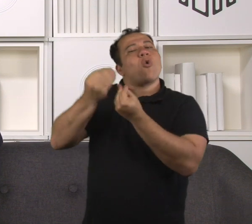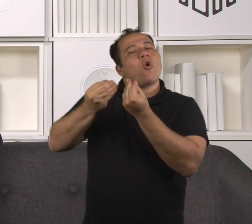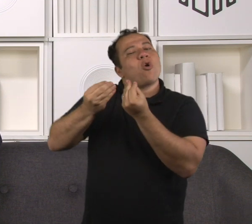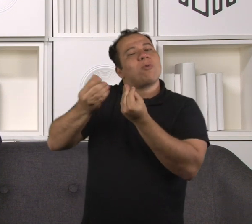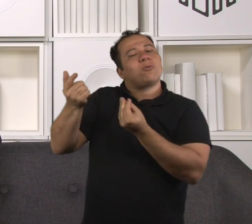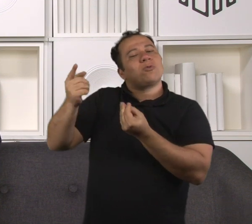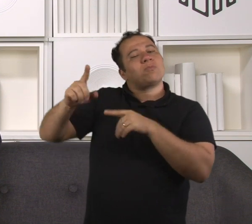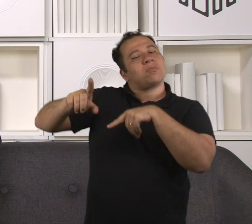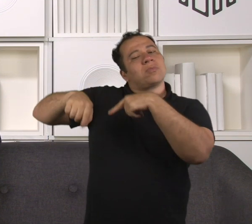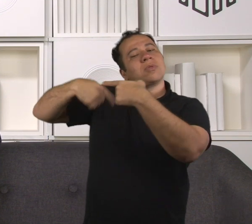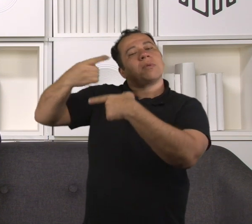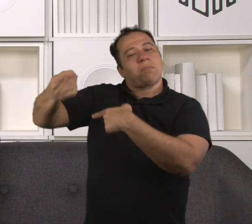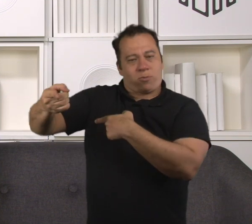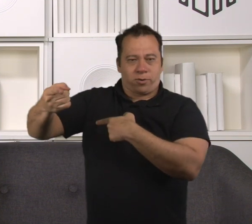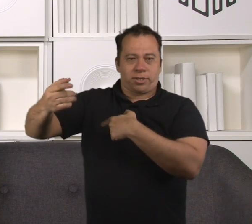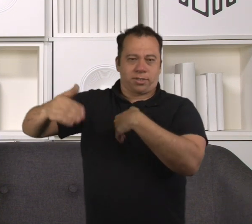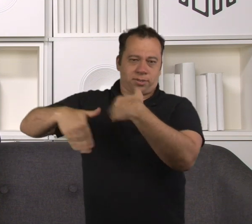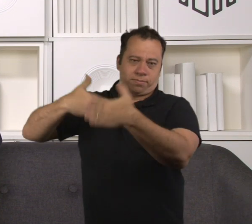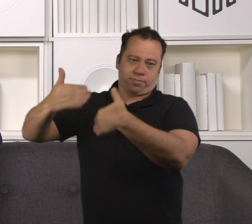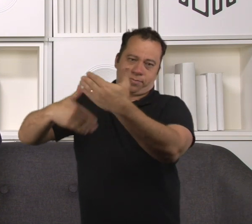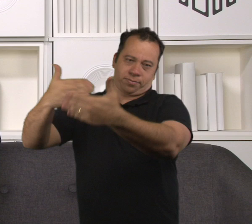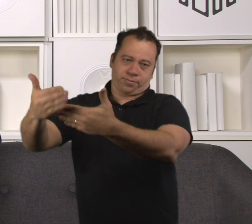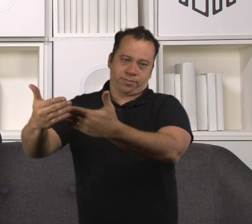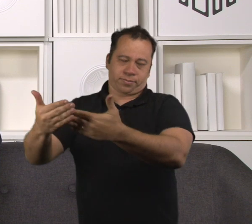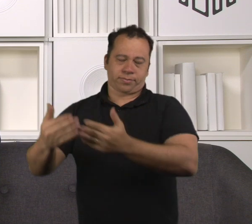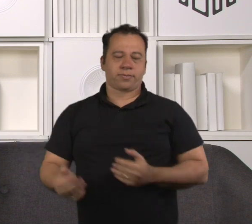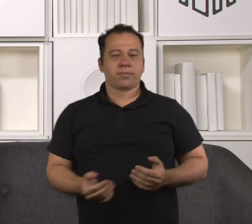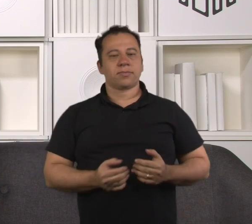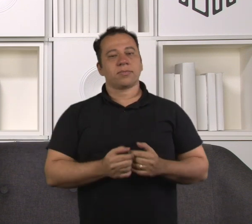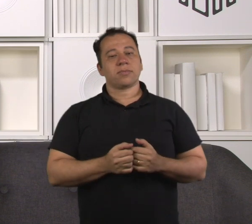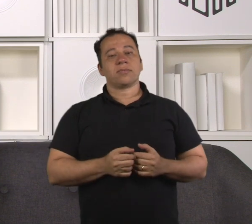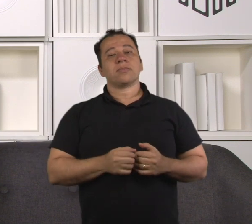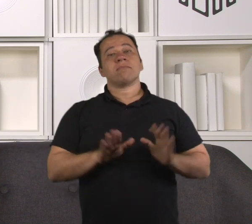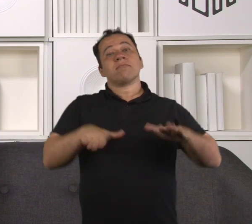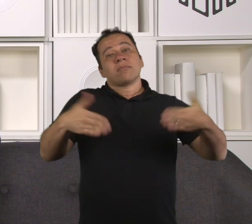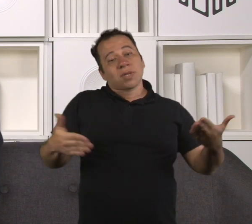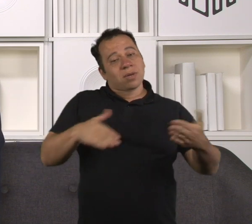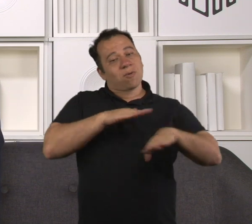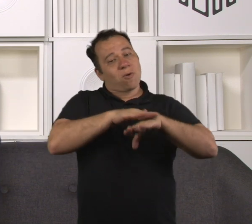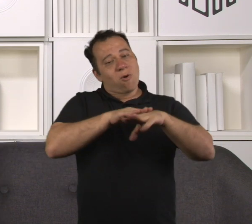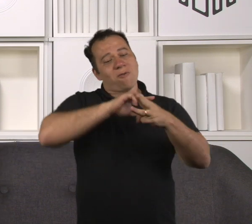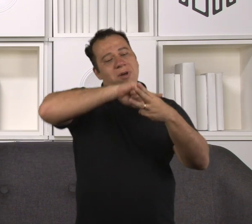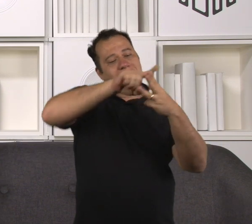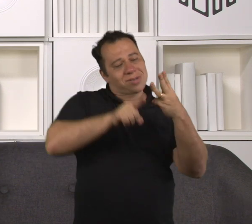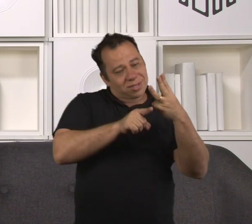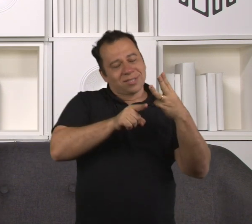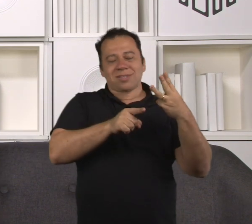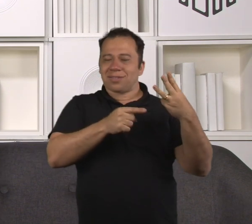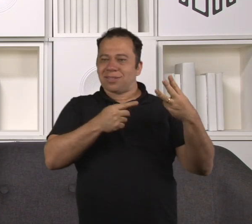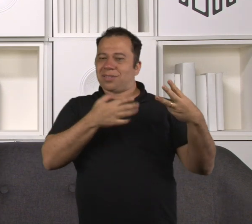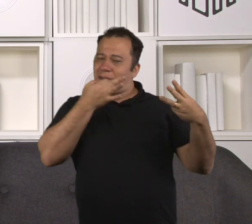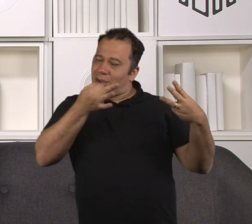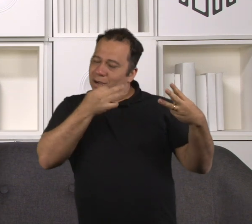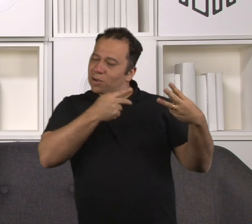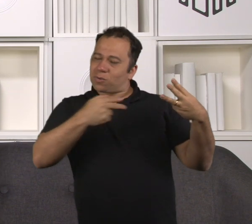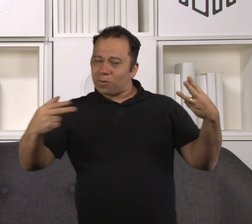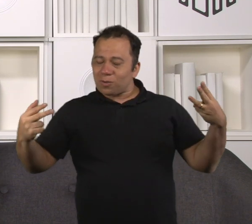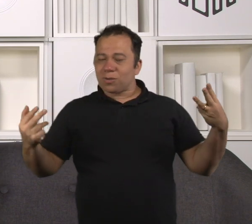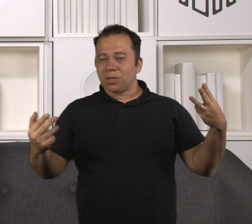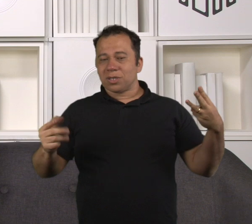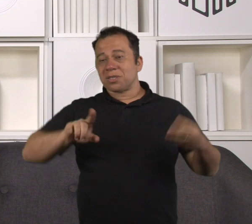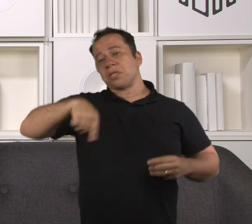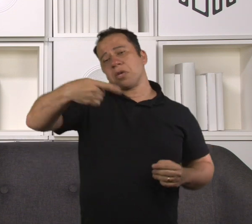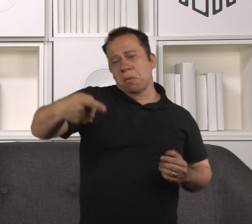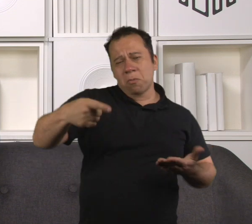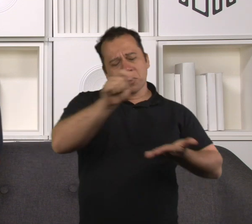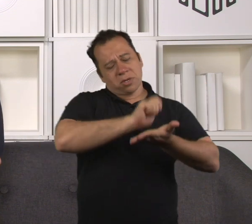conversa, eu sugiro, recomendo, encorajo que você escreva uma oração falando para Deus a respeito dos milagres.